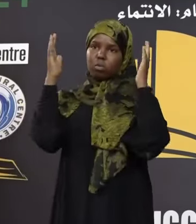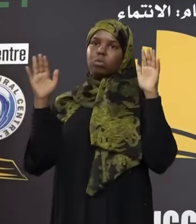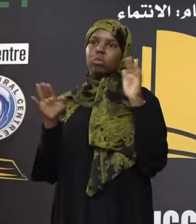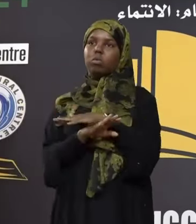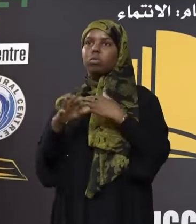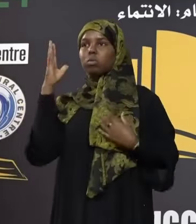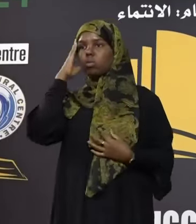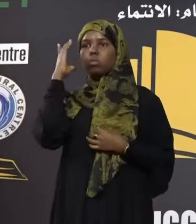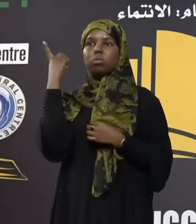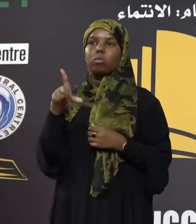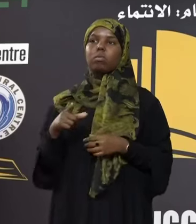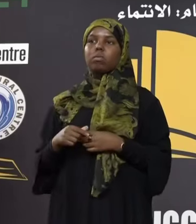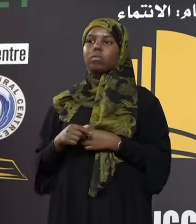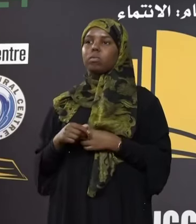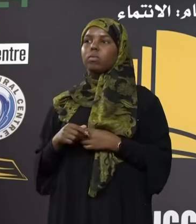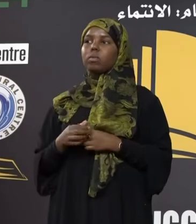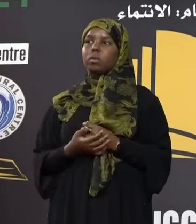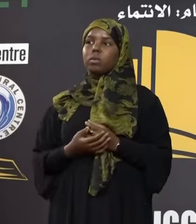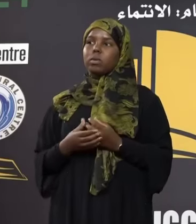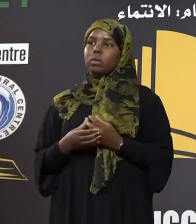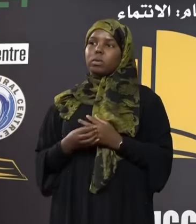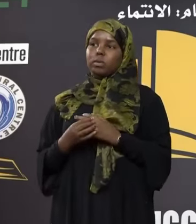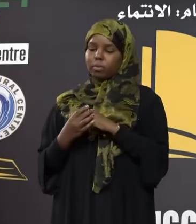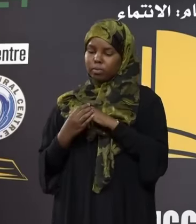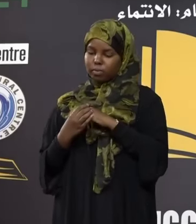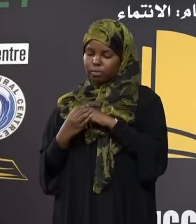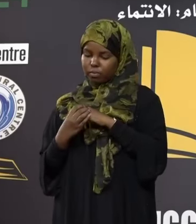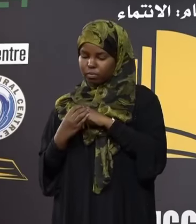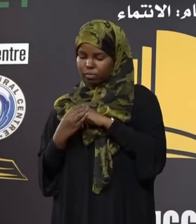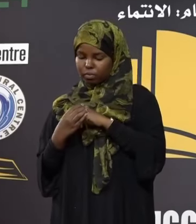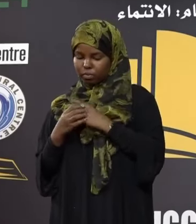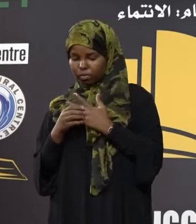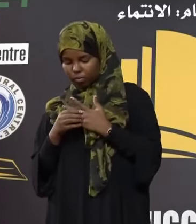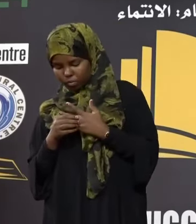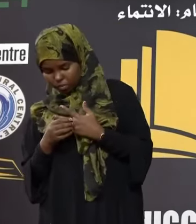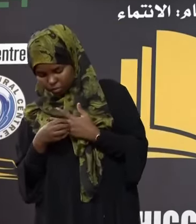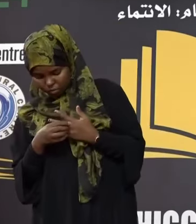mudane Cabdiraxmaan Cabdullaahi Saylici مدن شو دوم